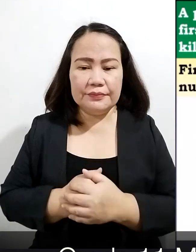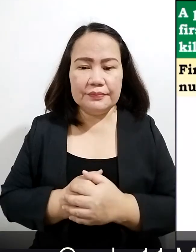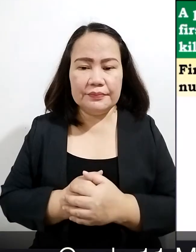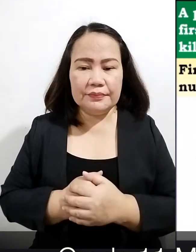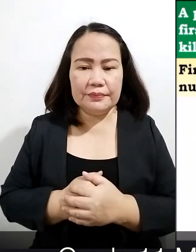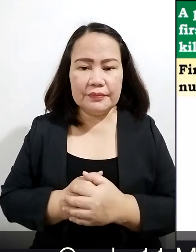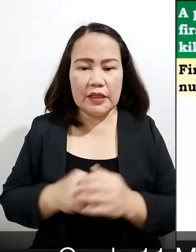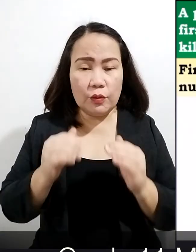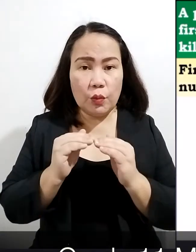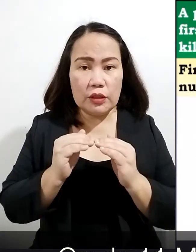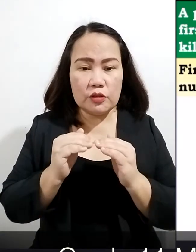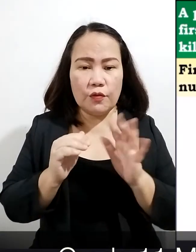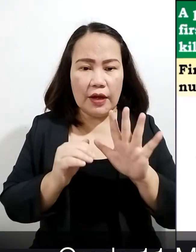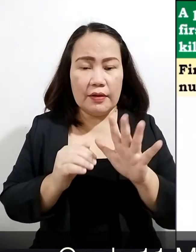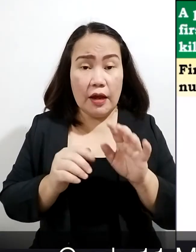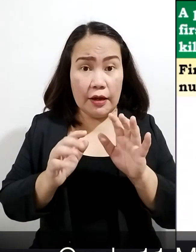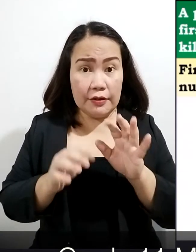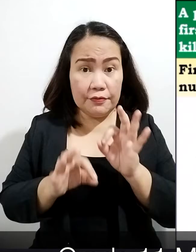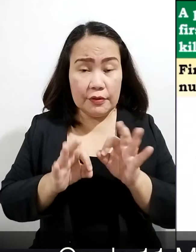5.